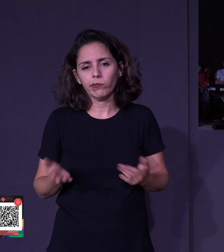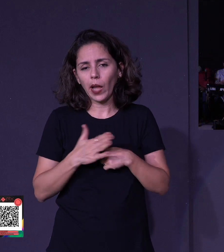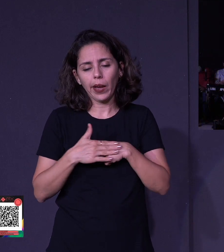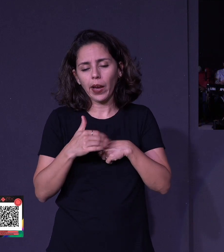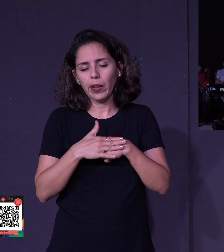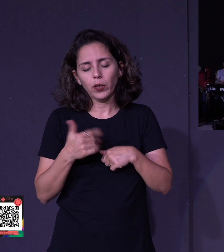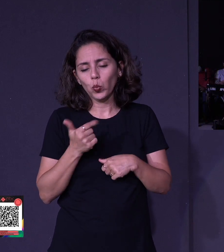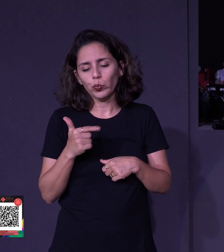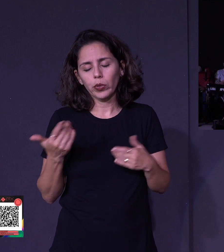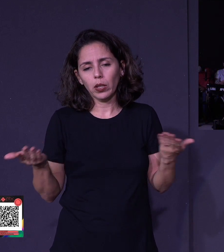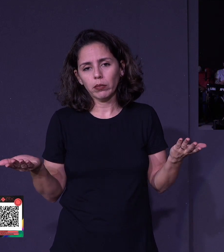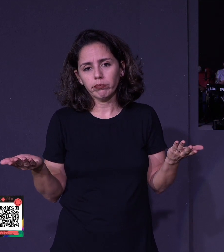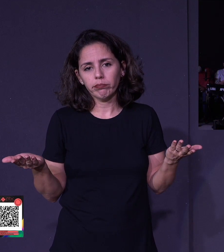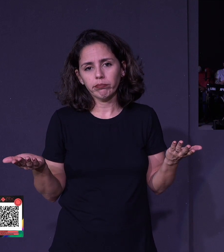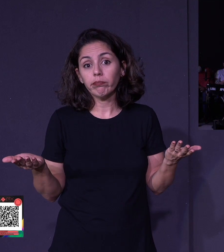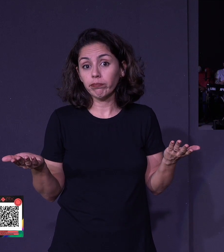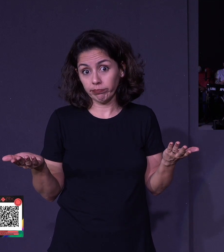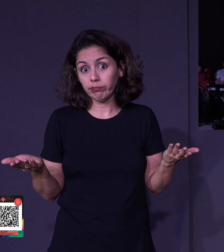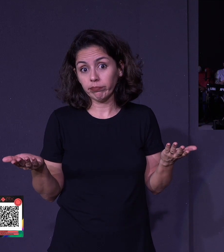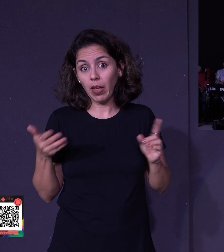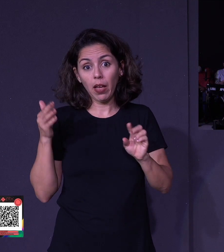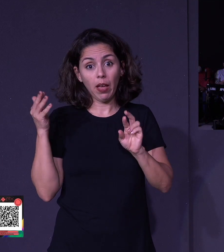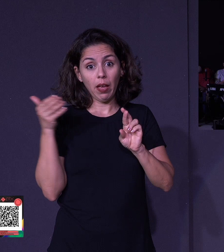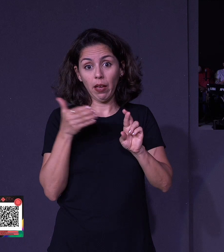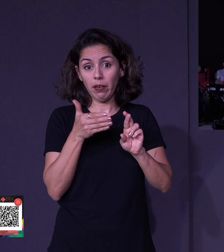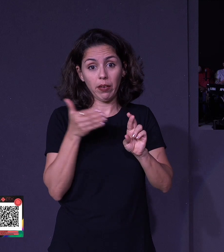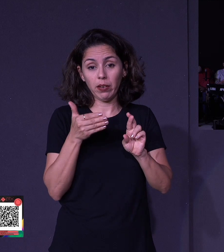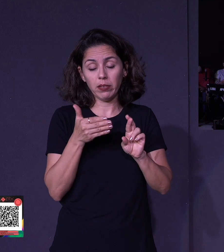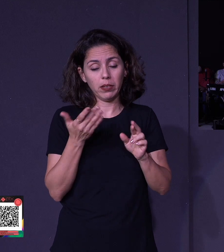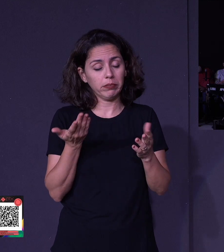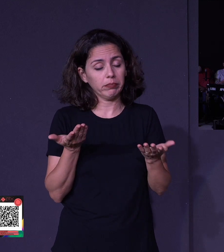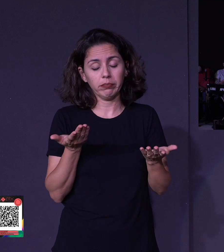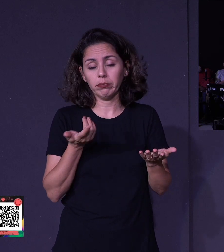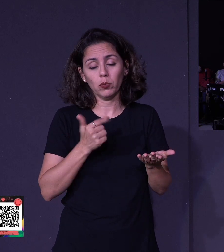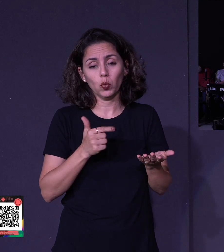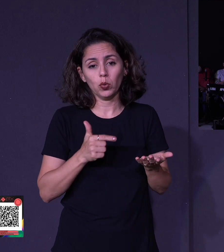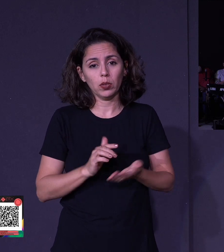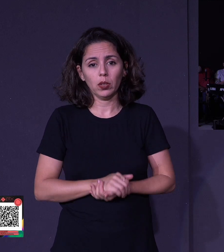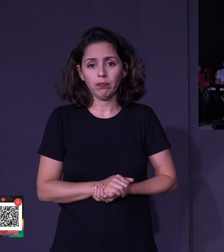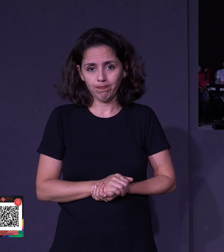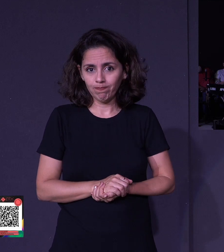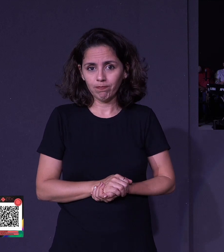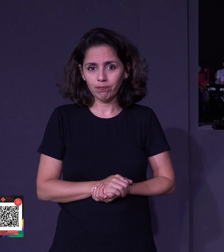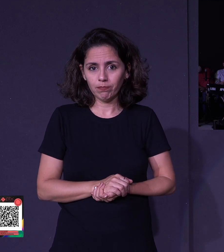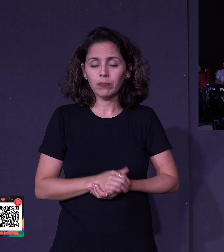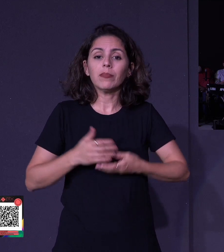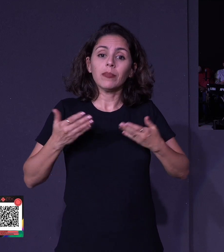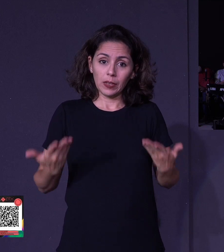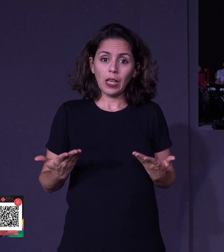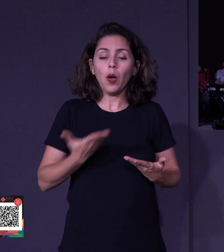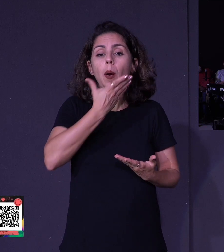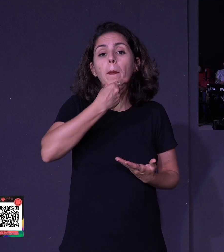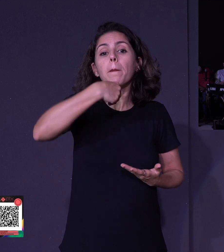referência. O papel do pai é de fundamental importância